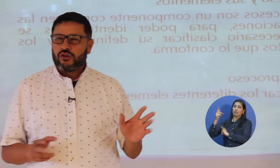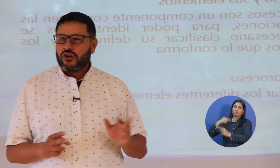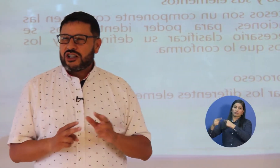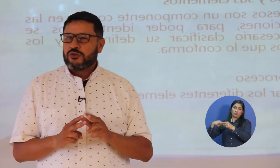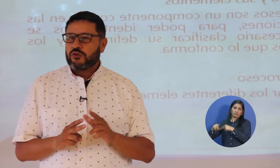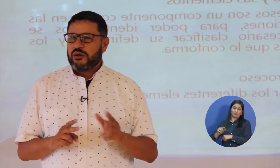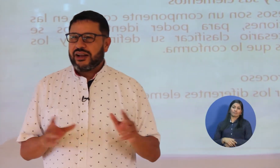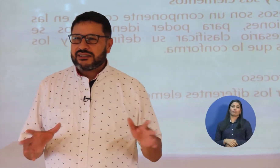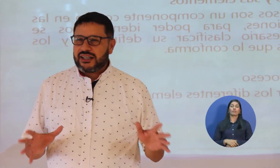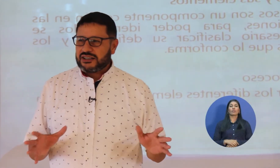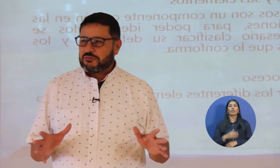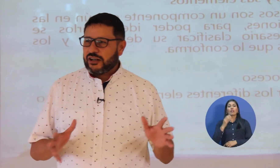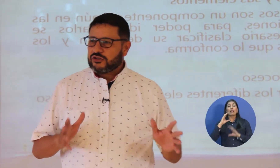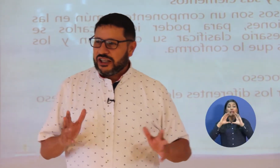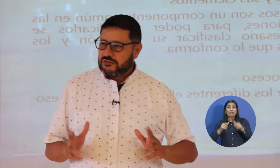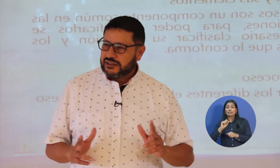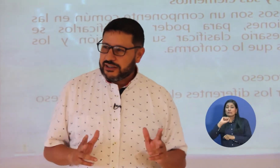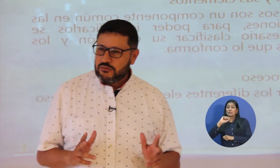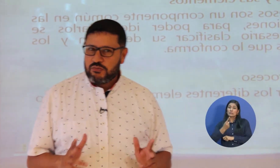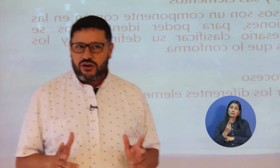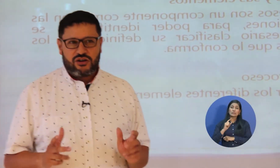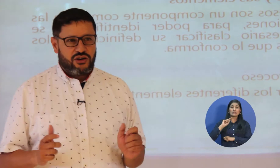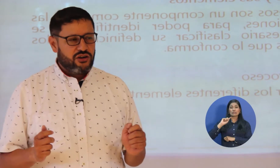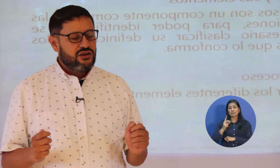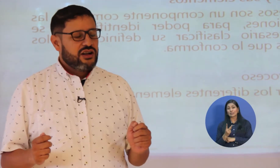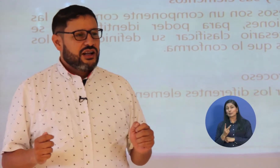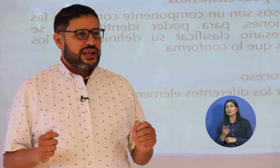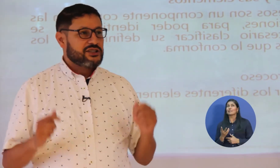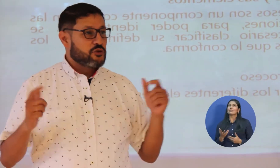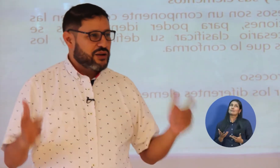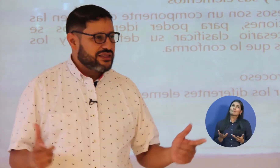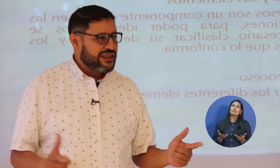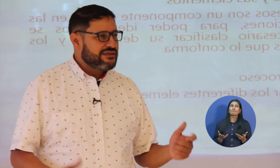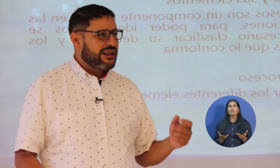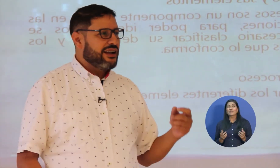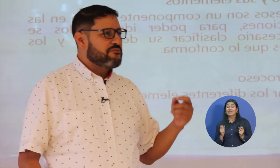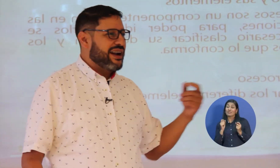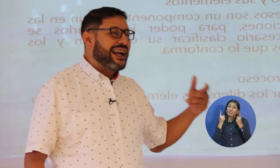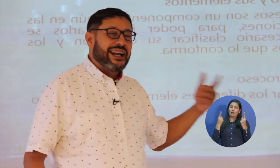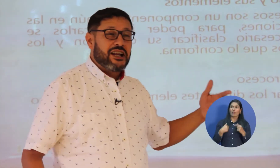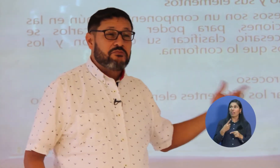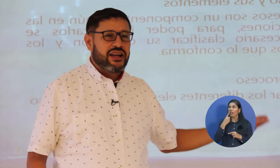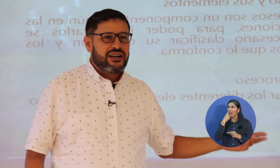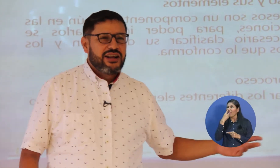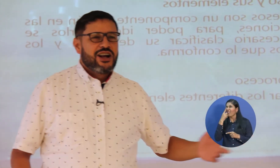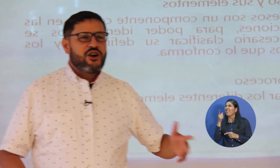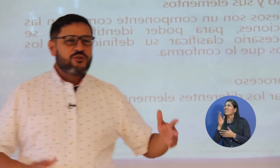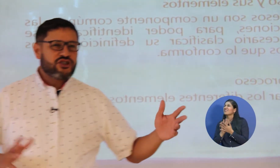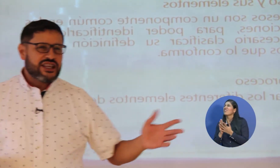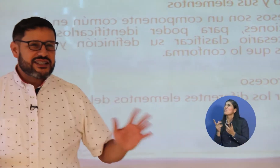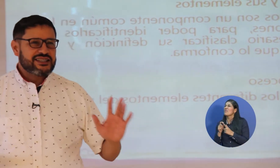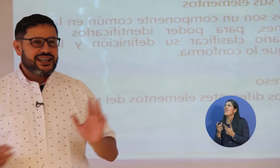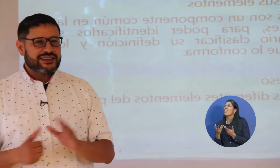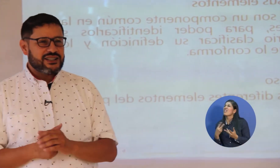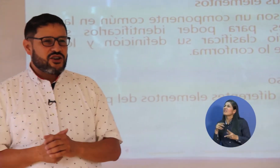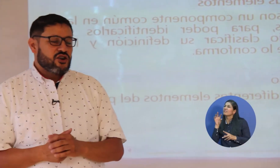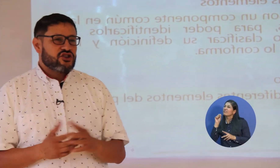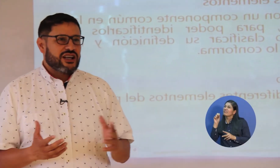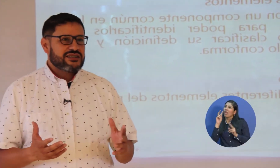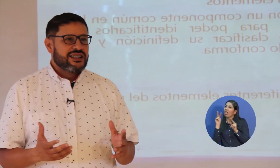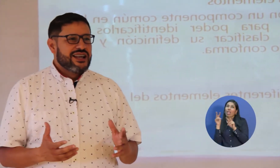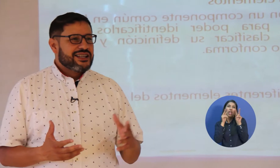De pronto, las dos primeras clases para ustedes va a ser un poco sorprendente. Van a querer ver cómo se dicen